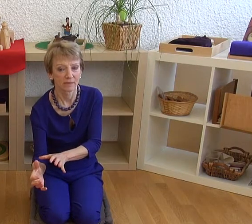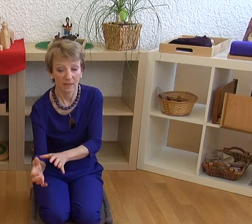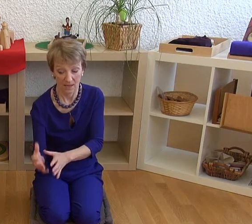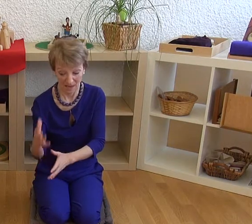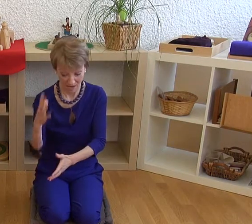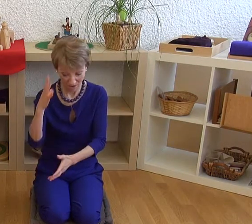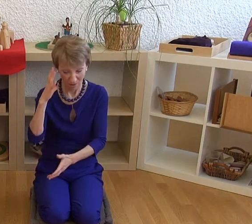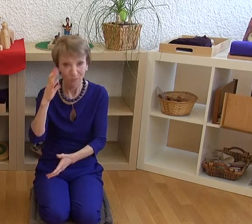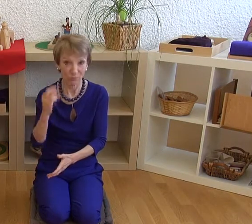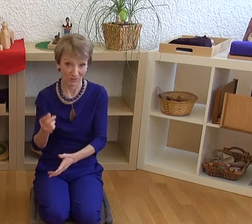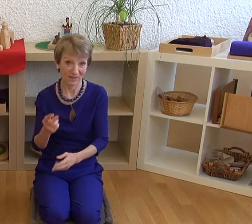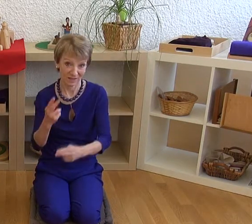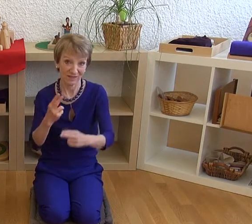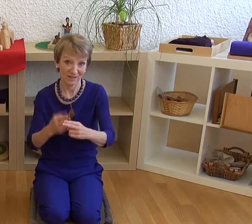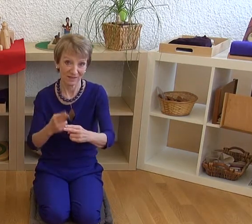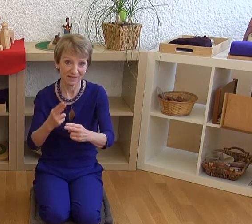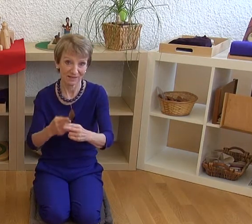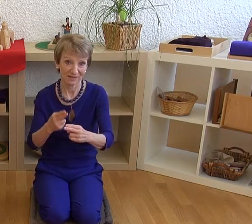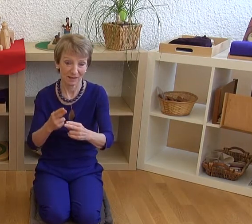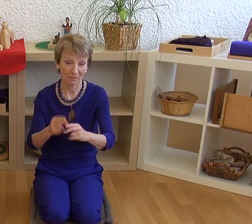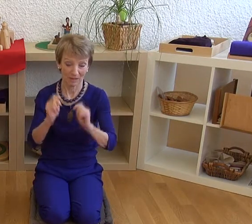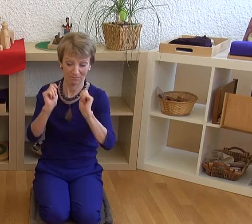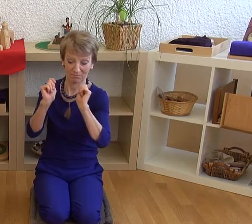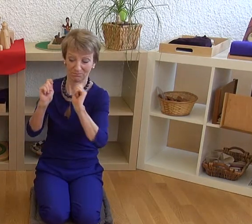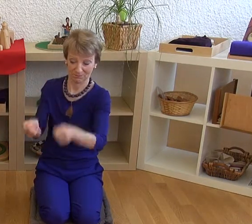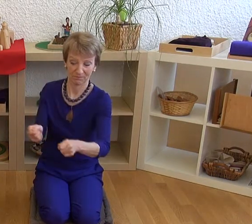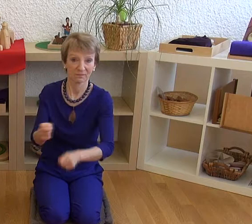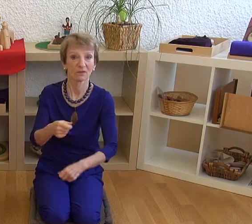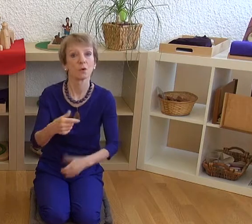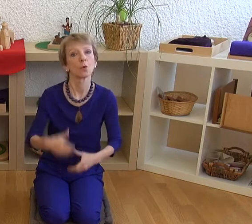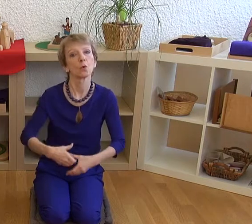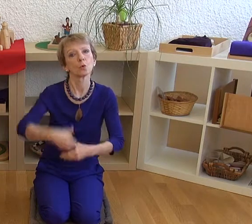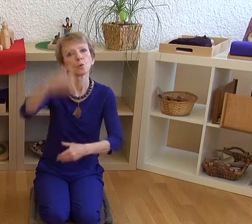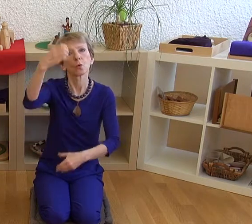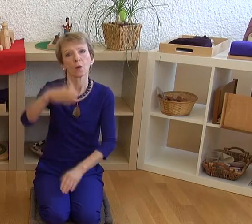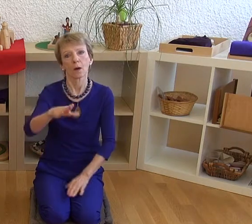C'est pour cela qu'on l'appelle la tour de Babel.